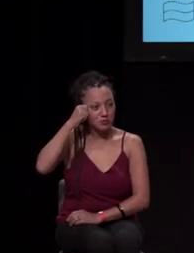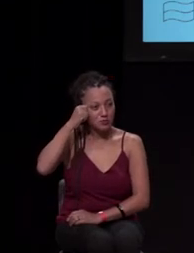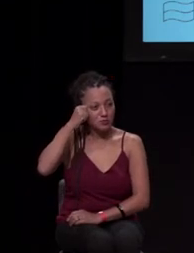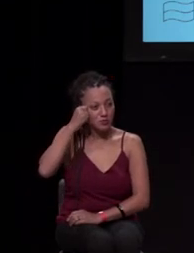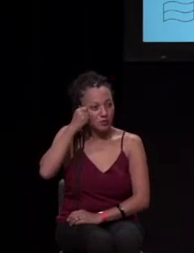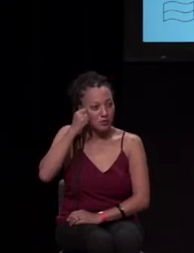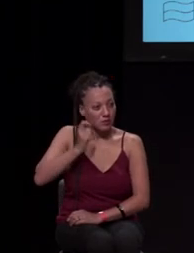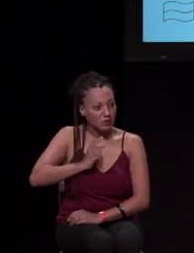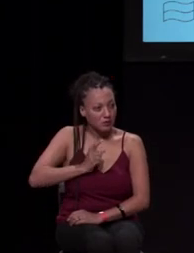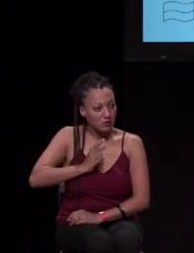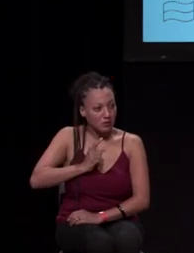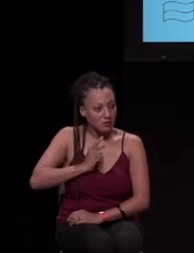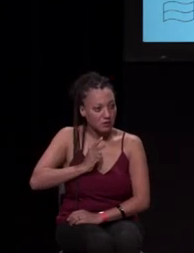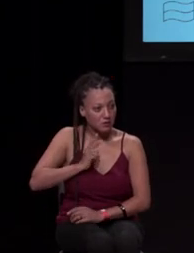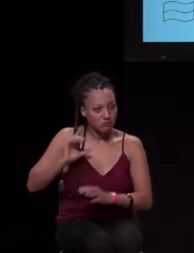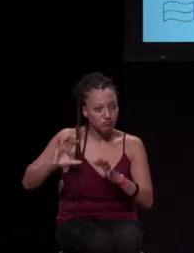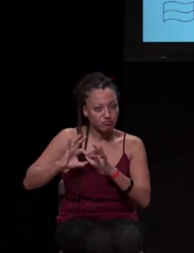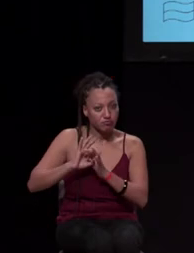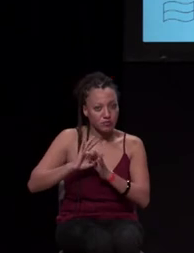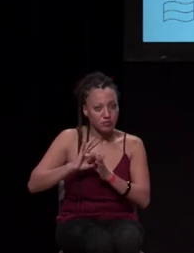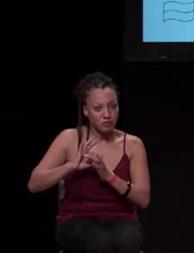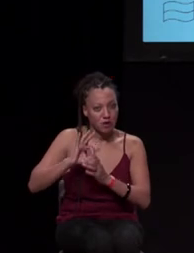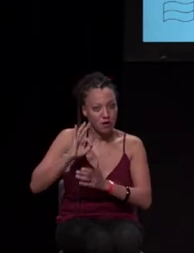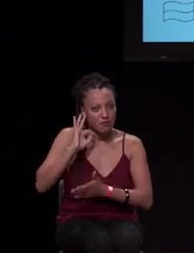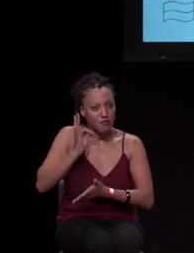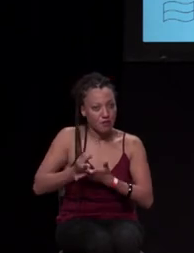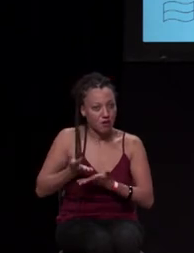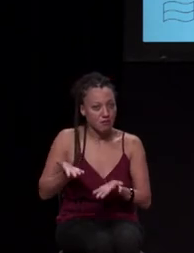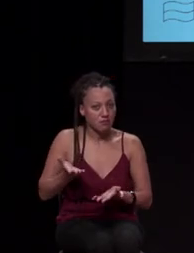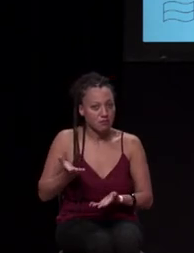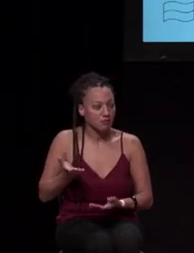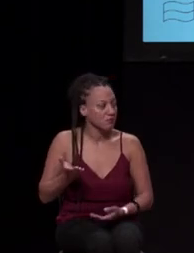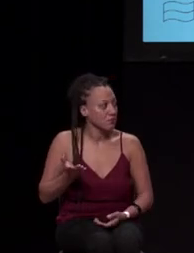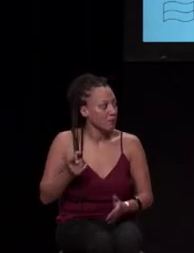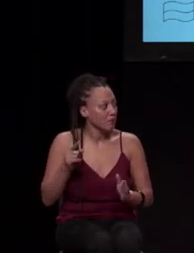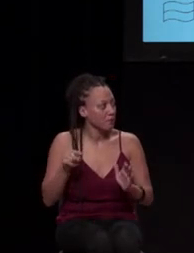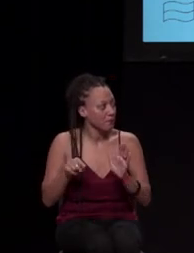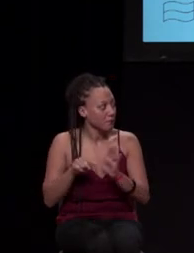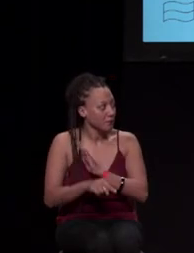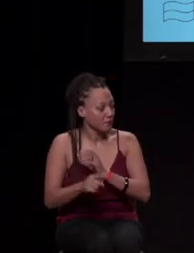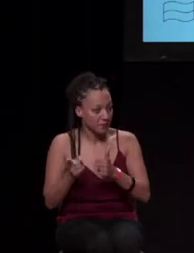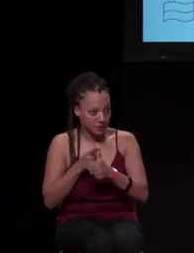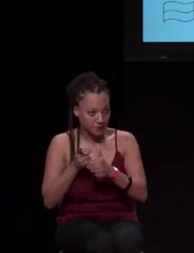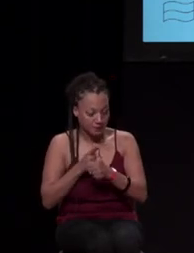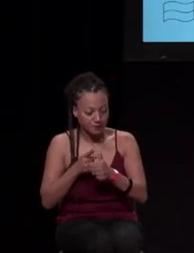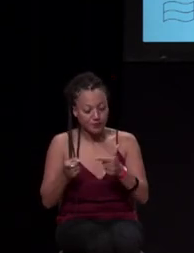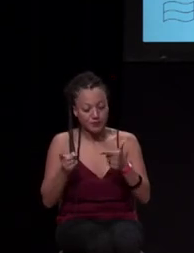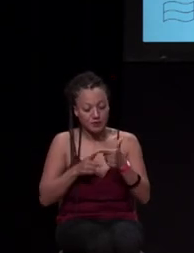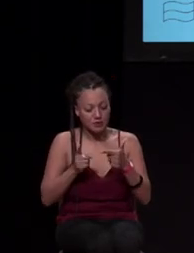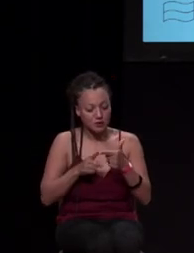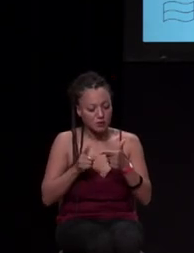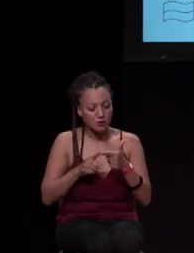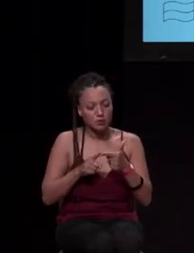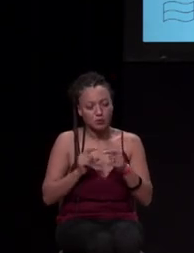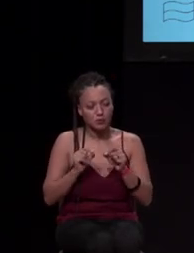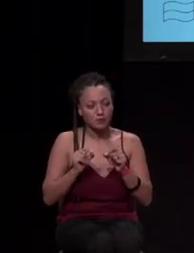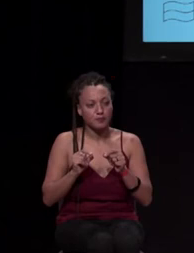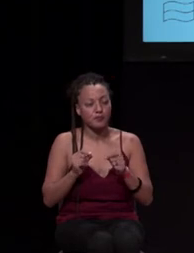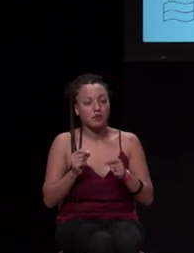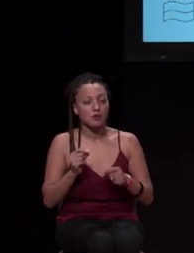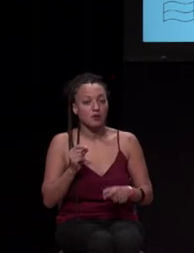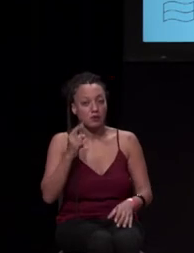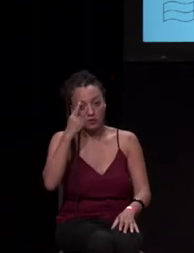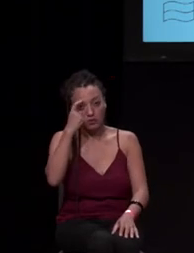não é com essa fé cristã seria a primeira questão é a segunda relacionado a isso seria essa